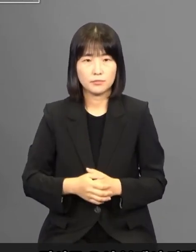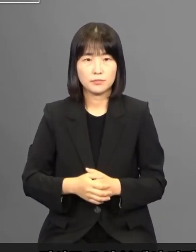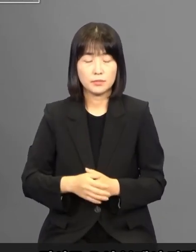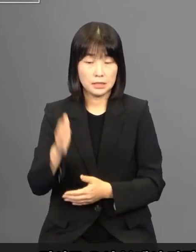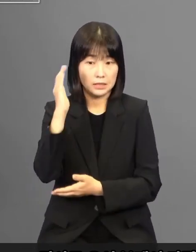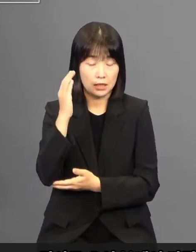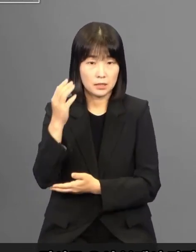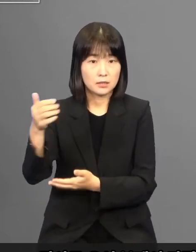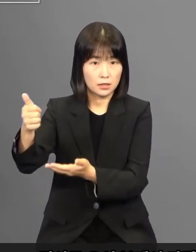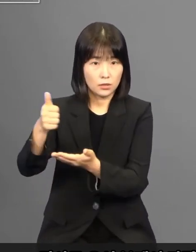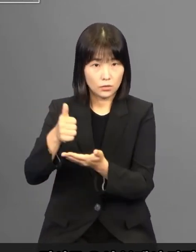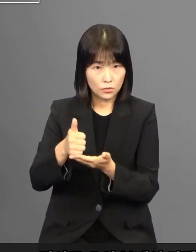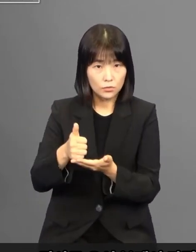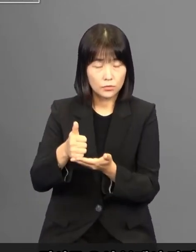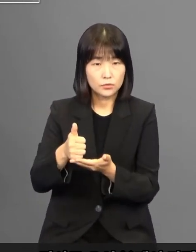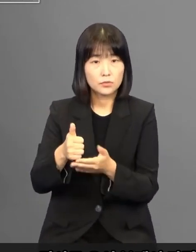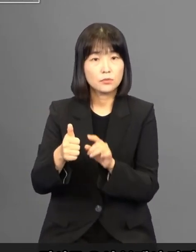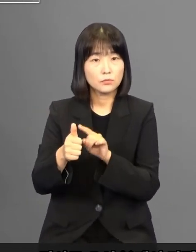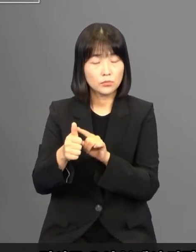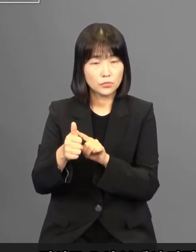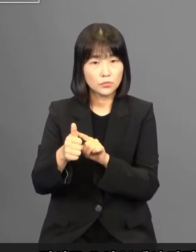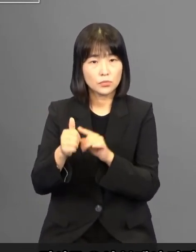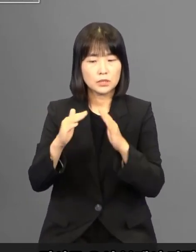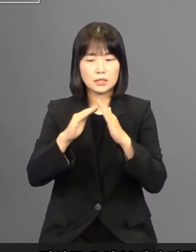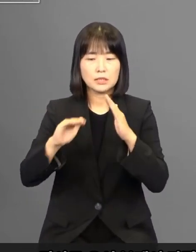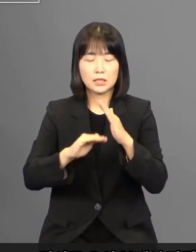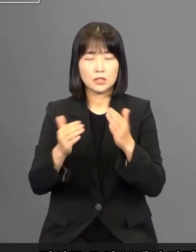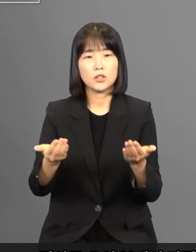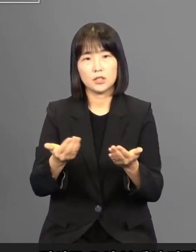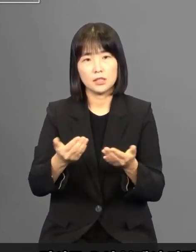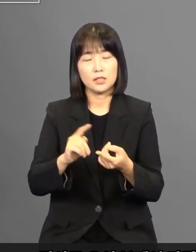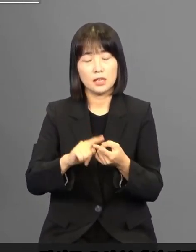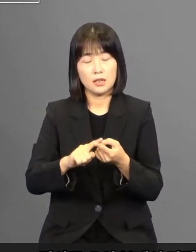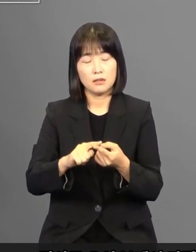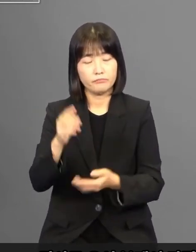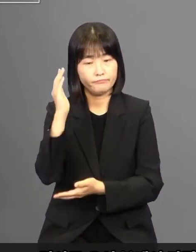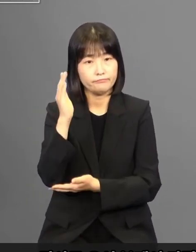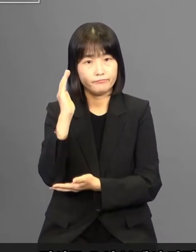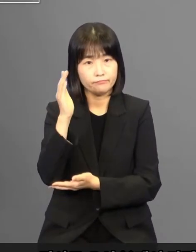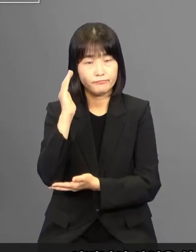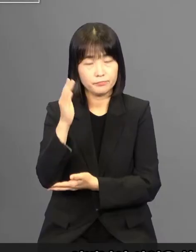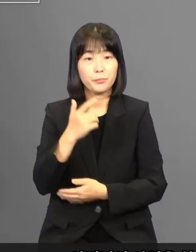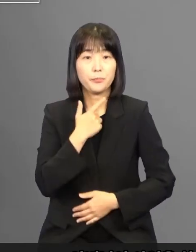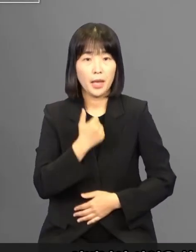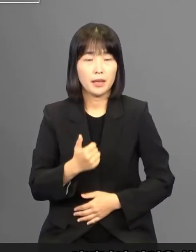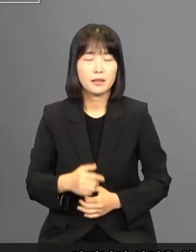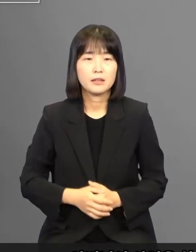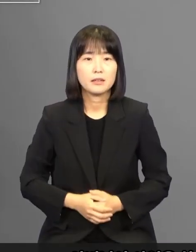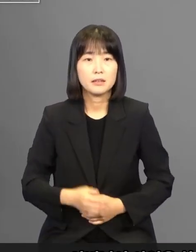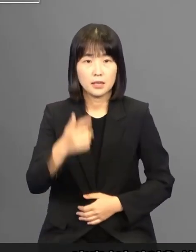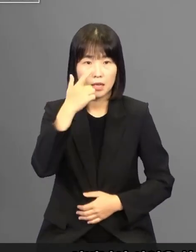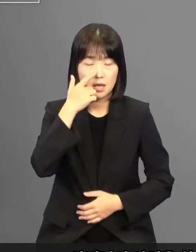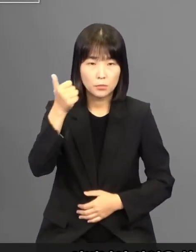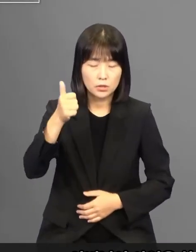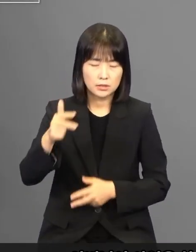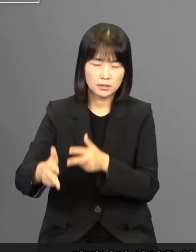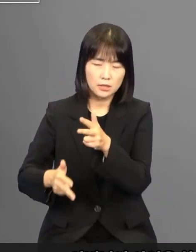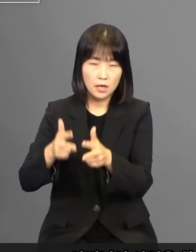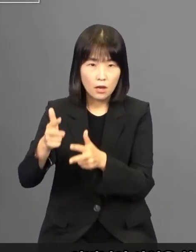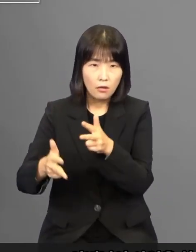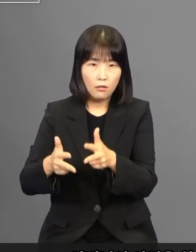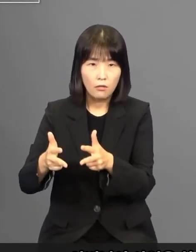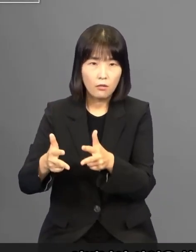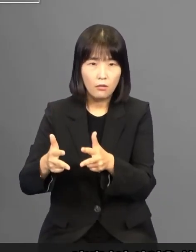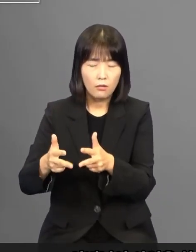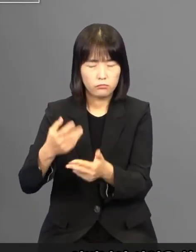분께서 그 가정에 있었던 일들을 나누어 주셨어요. 아버님이 사업을 하셨는데